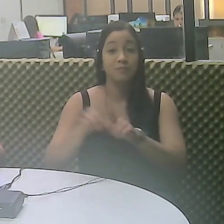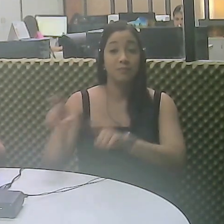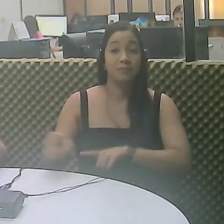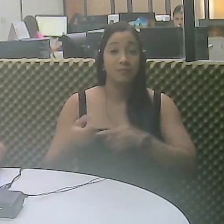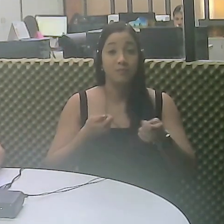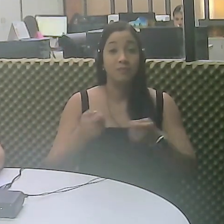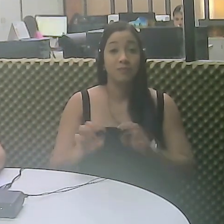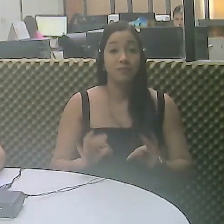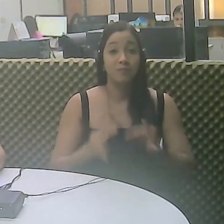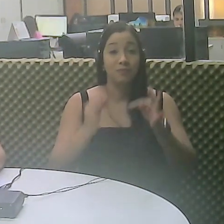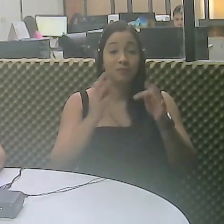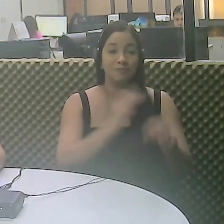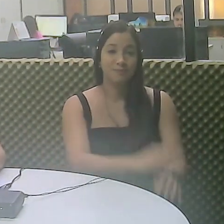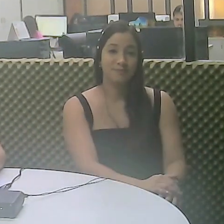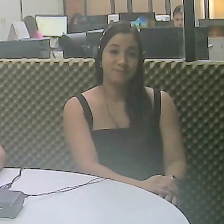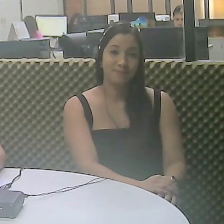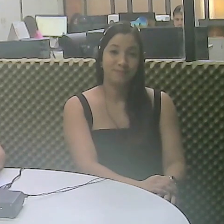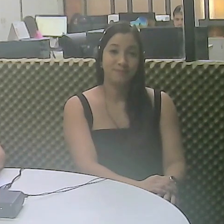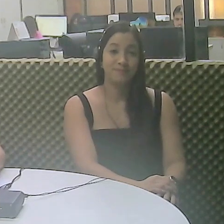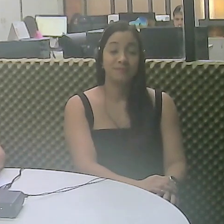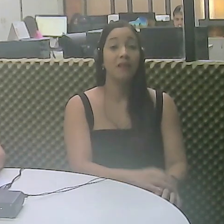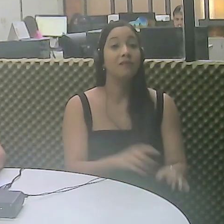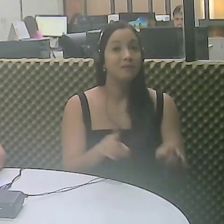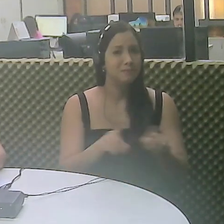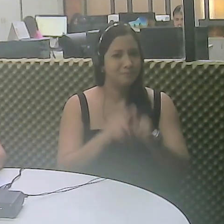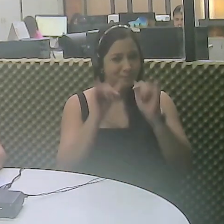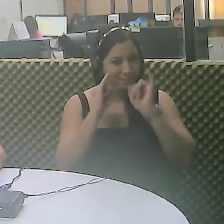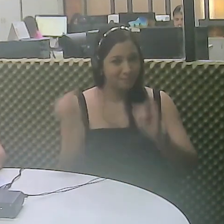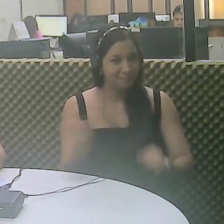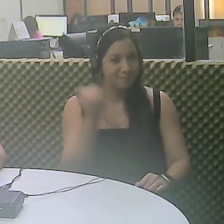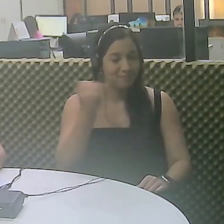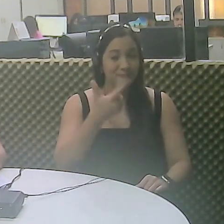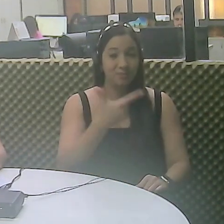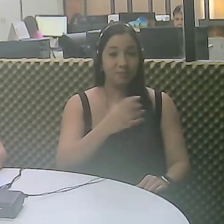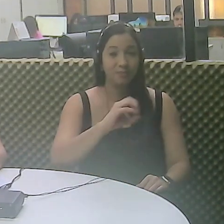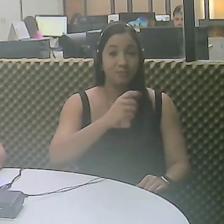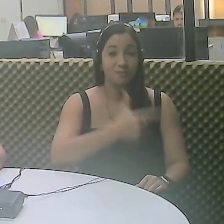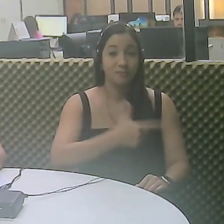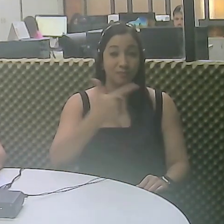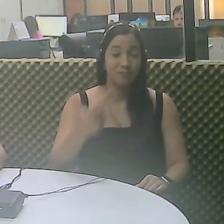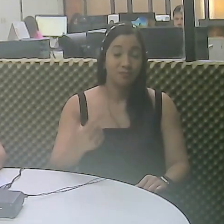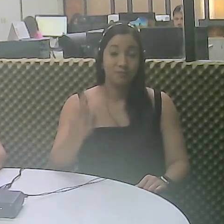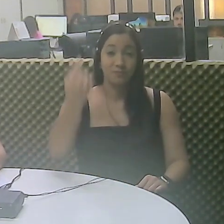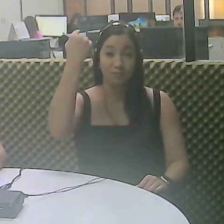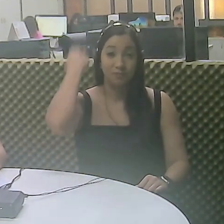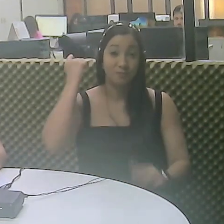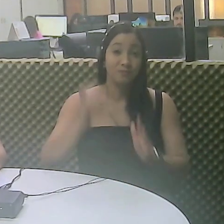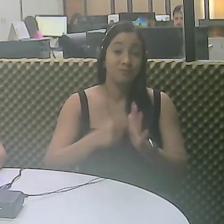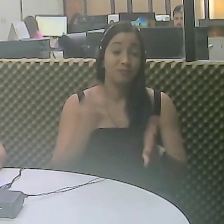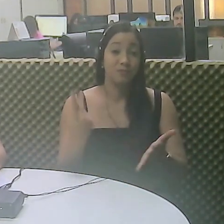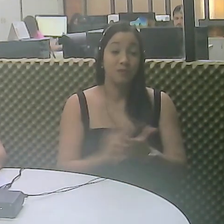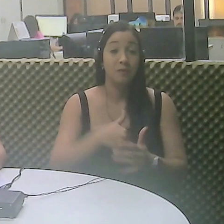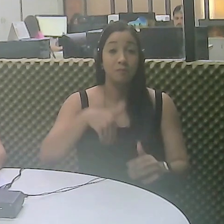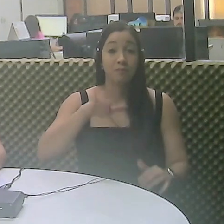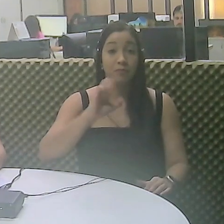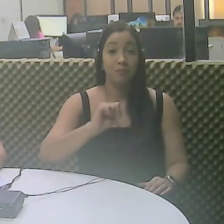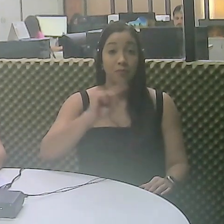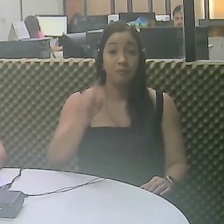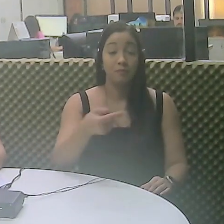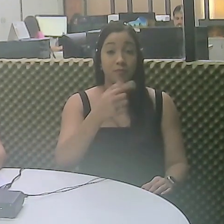Agronegócio, Economia e Inovação. Vale lembrar que em 2022, na primeira edição, foram mais de